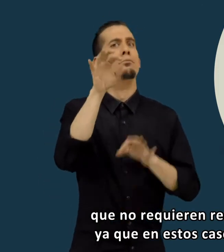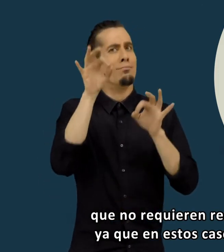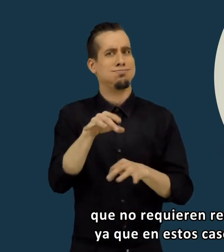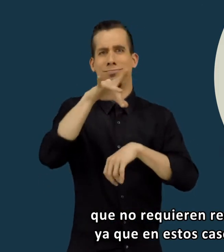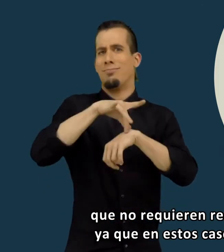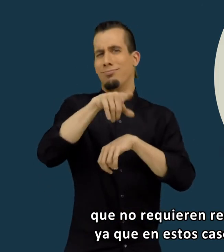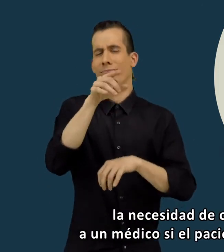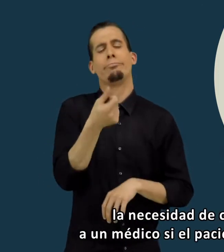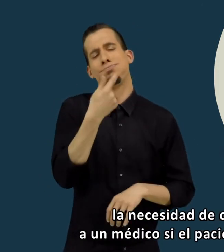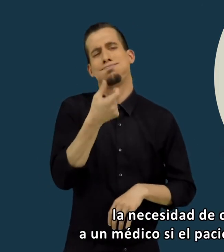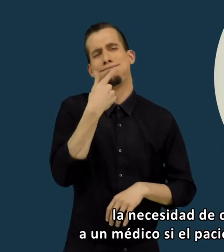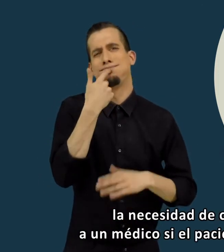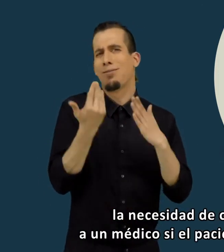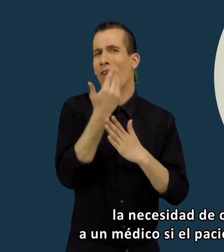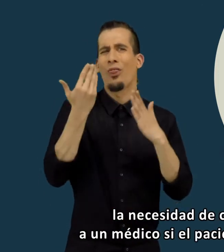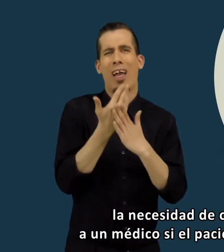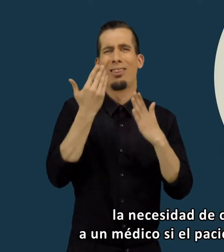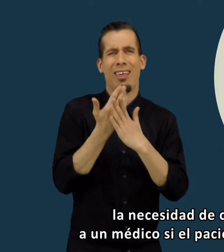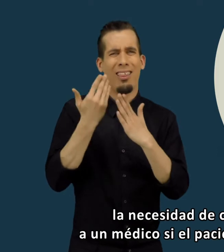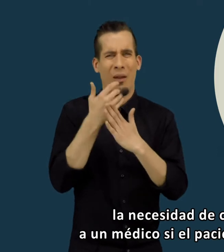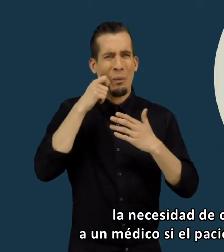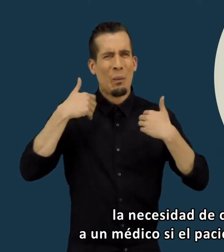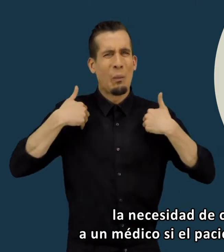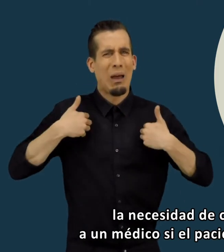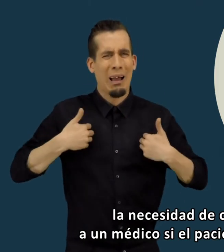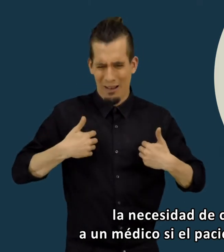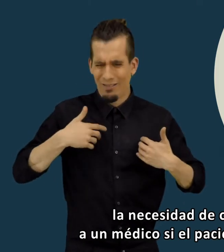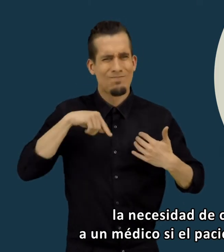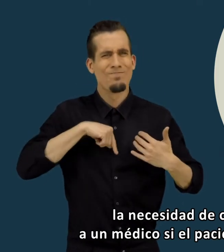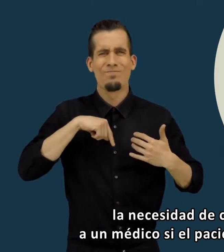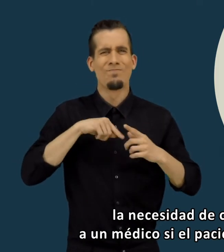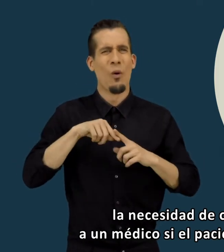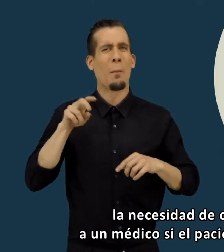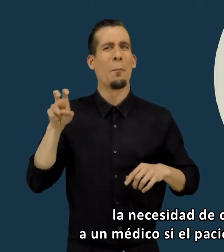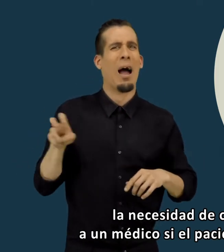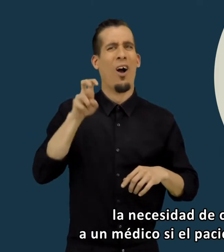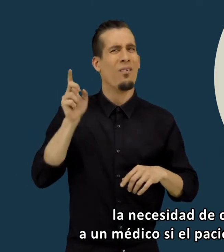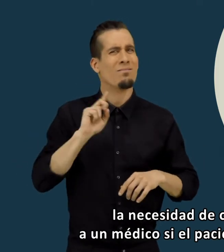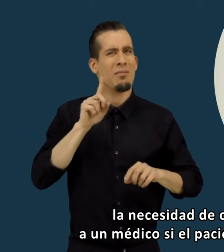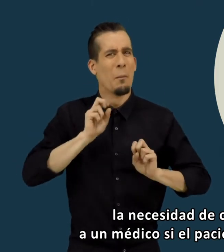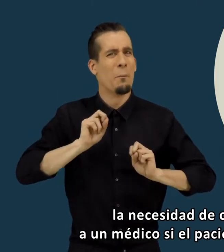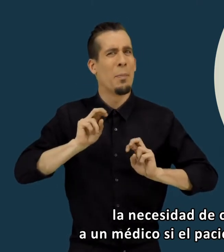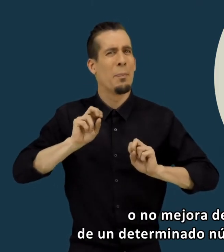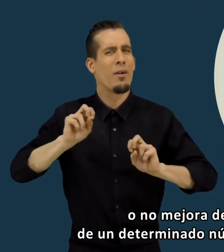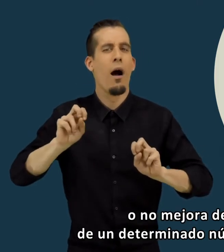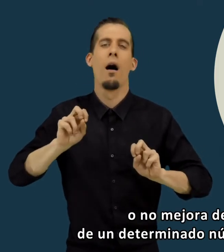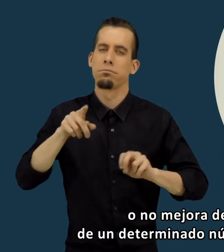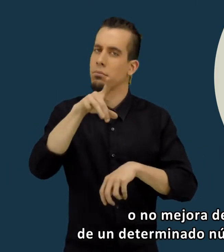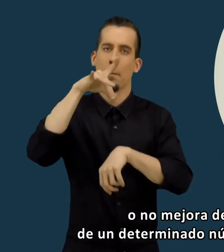la necesidad de consultar a un médico si el paciente empeora o no mejora después